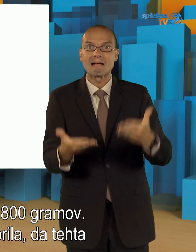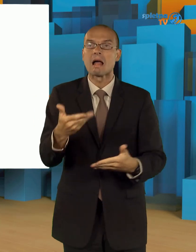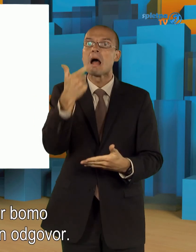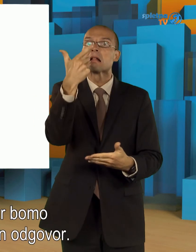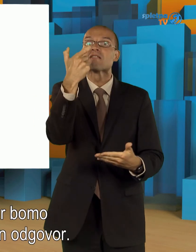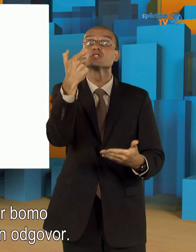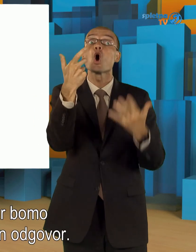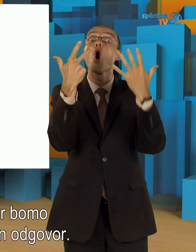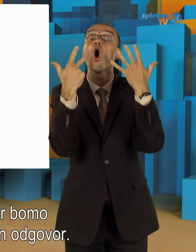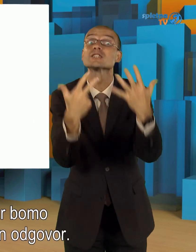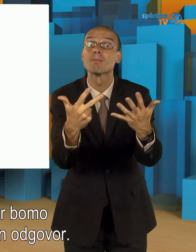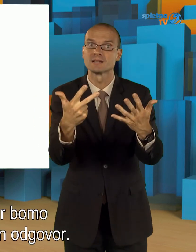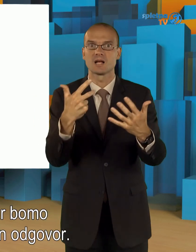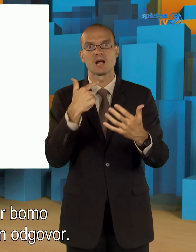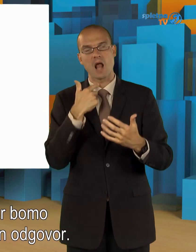bomo tudi šteli za pravilen odgovor.